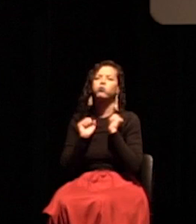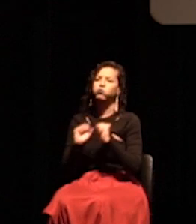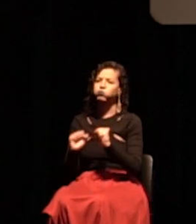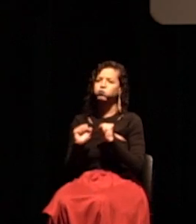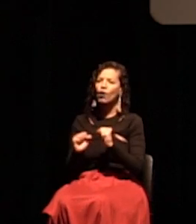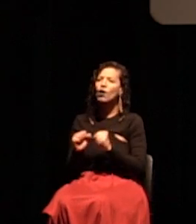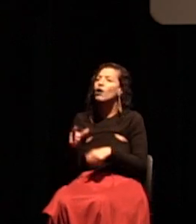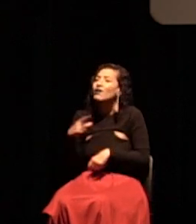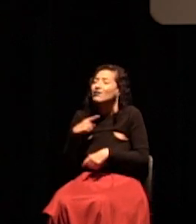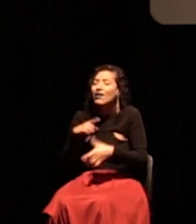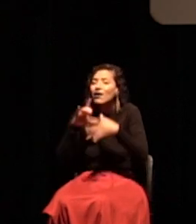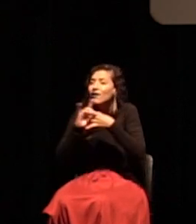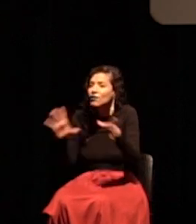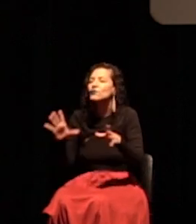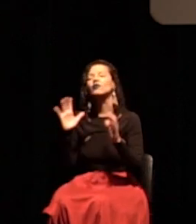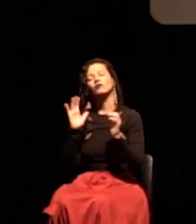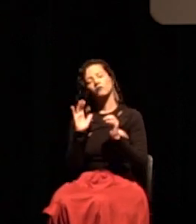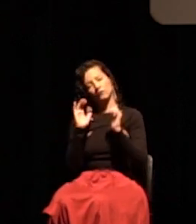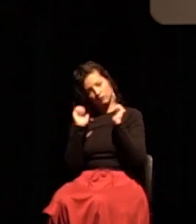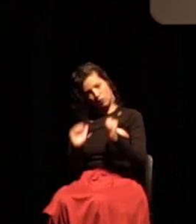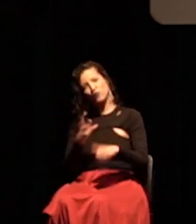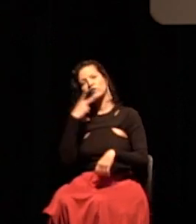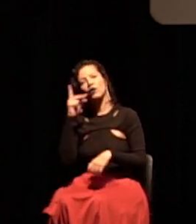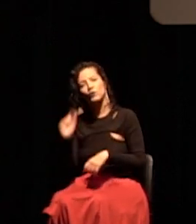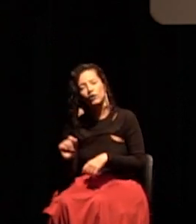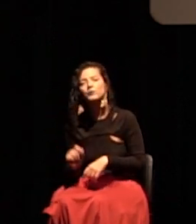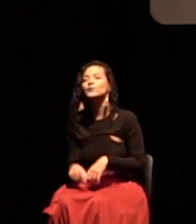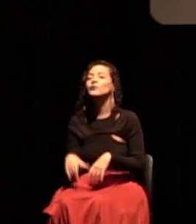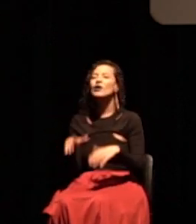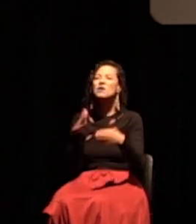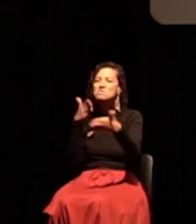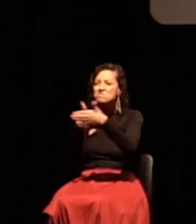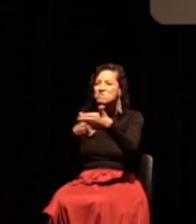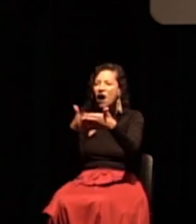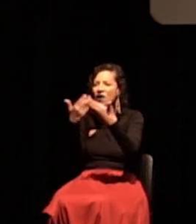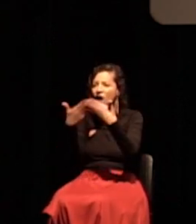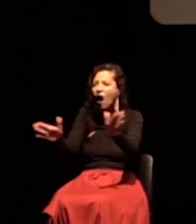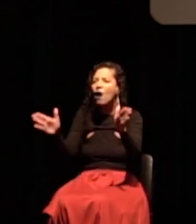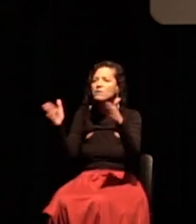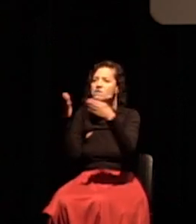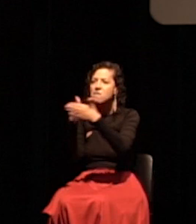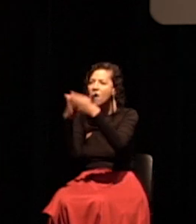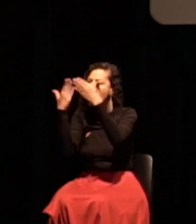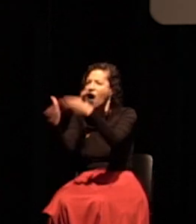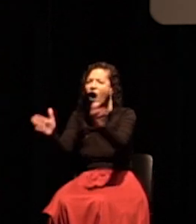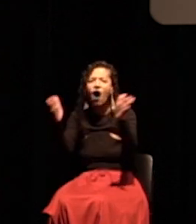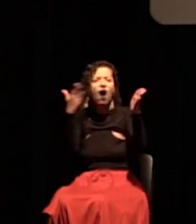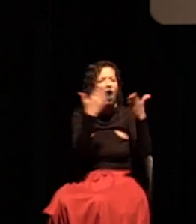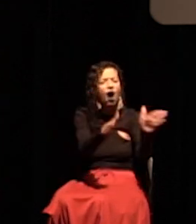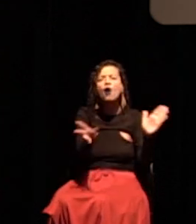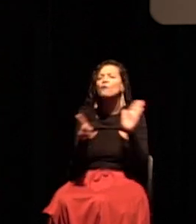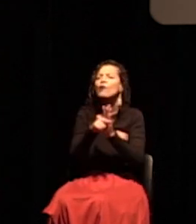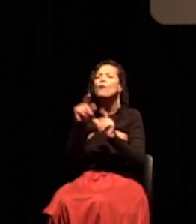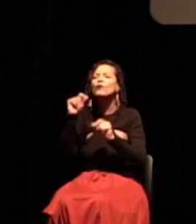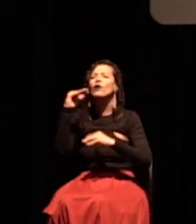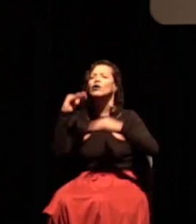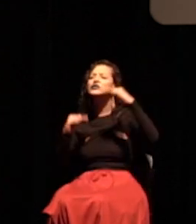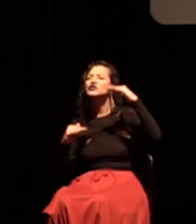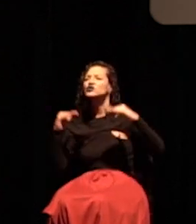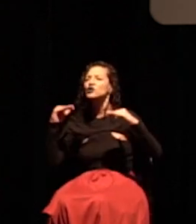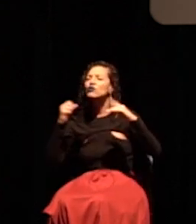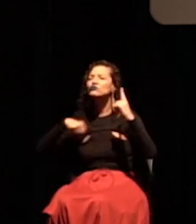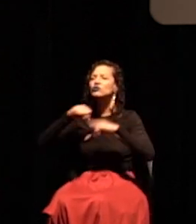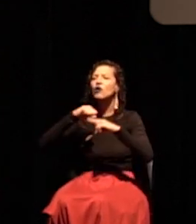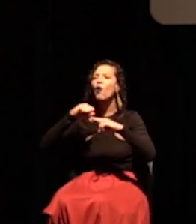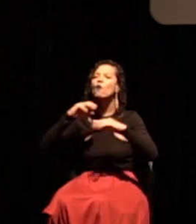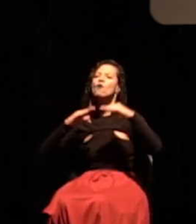vão permitir, repito, a quebra das barreiras, as barreiras das desigualdades sociais, as